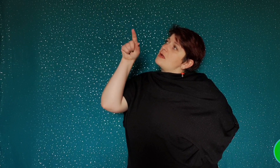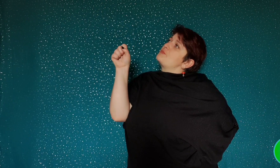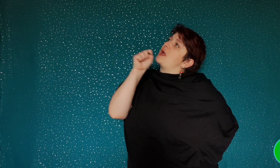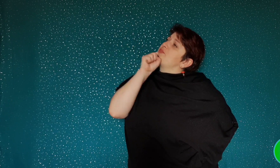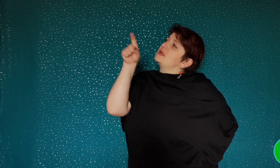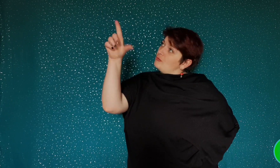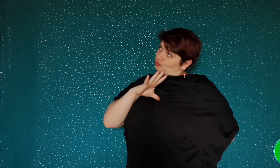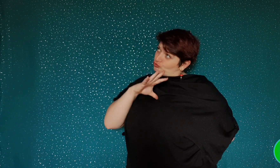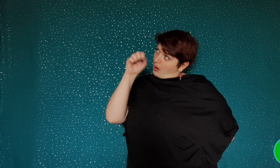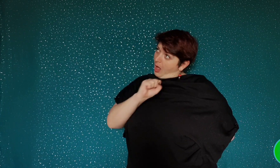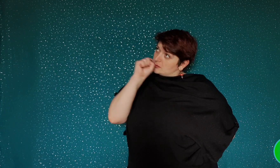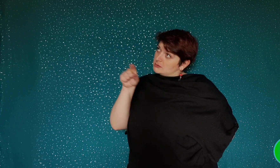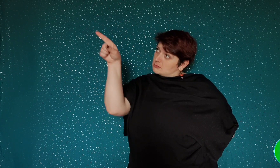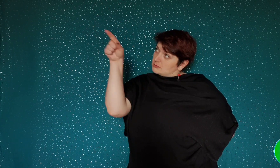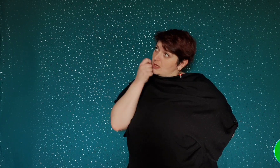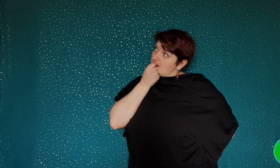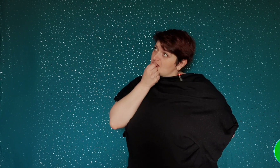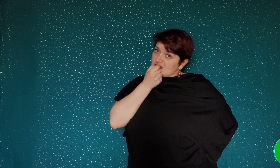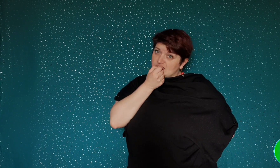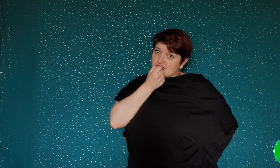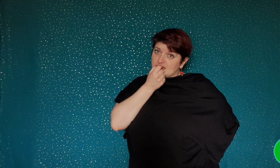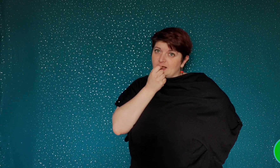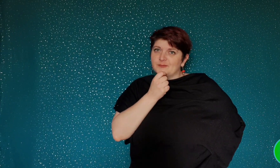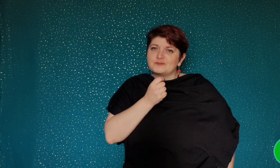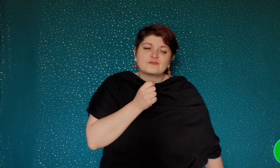Et toi, grand-père, tu en as de la glace, dit Marianne.